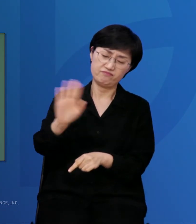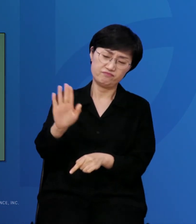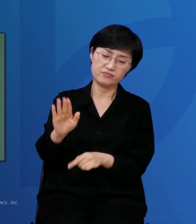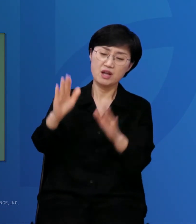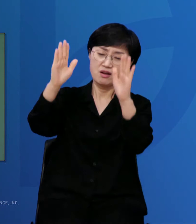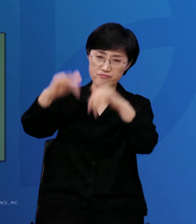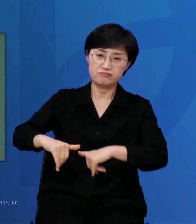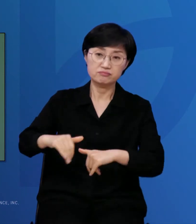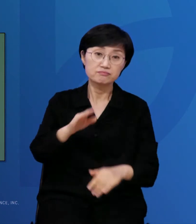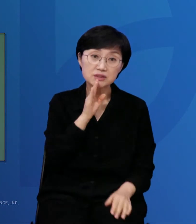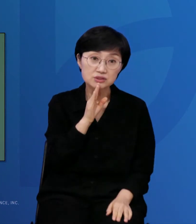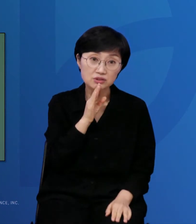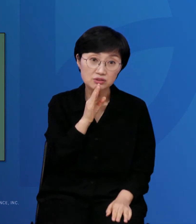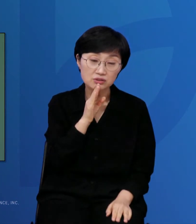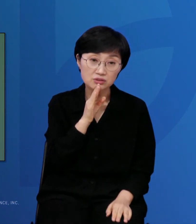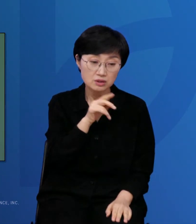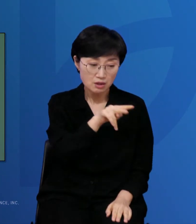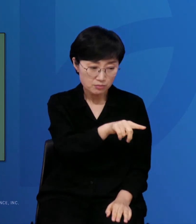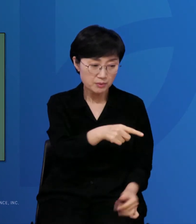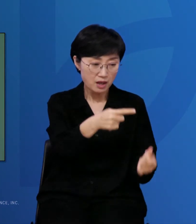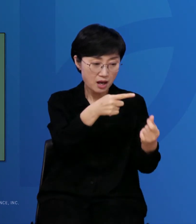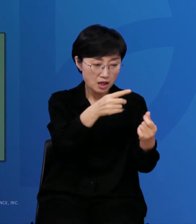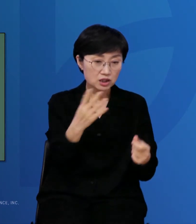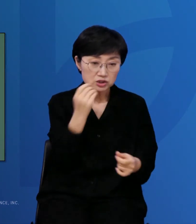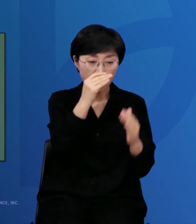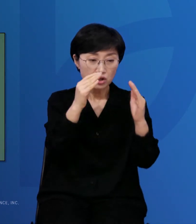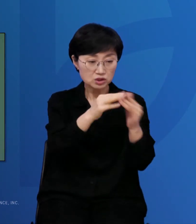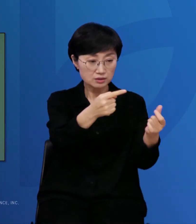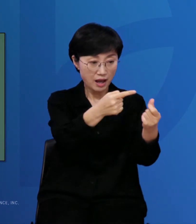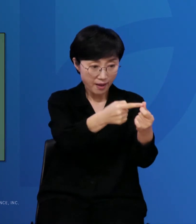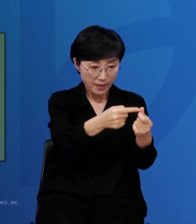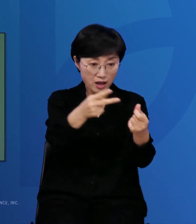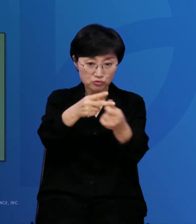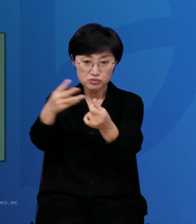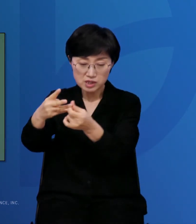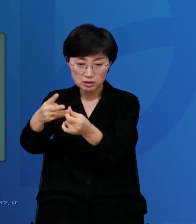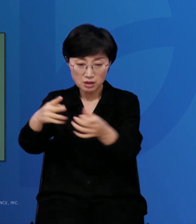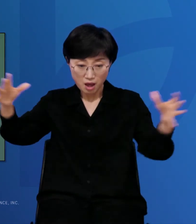답니다. 所以圣殿就包含了所有的一切。 이 성전 건축이 다라니까요.